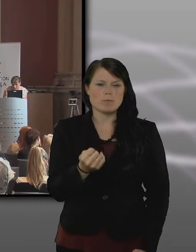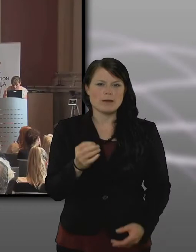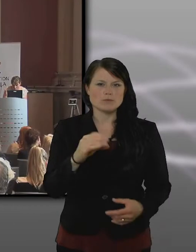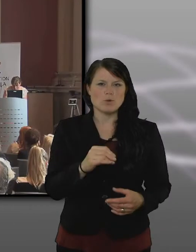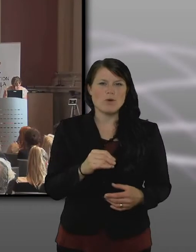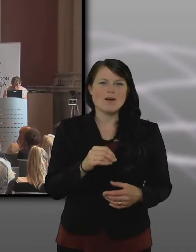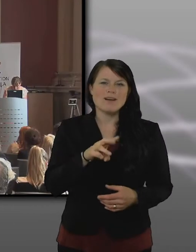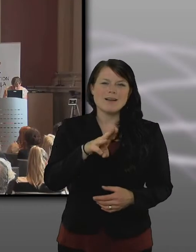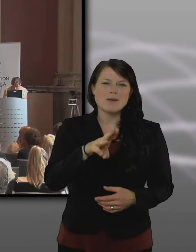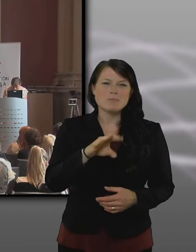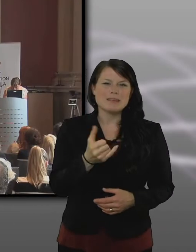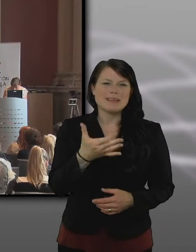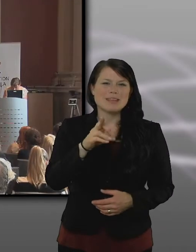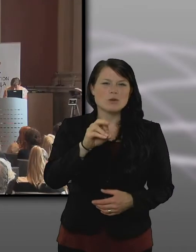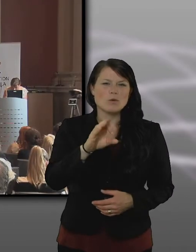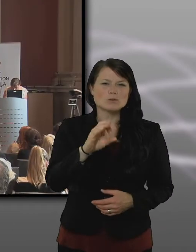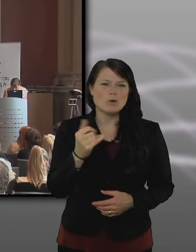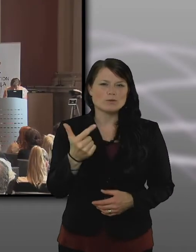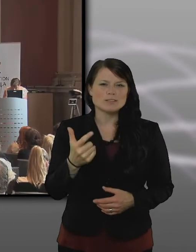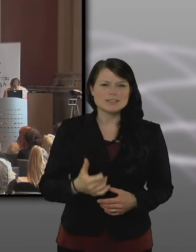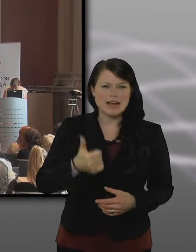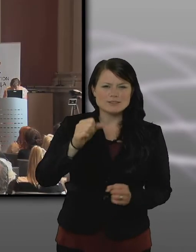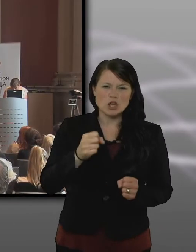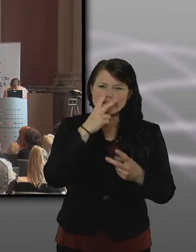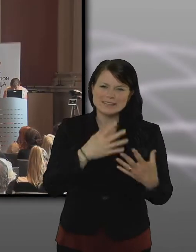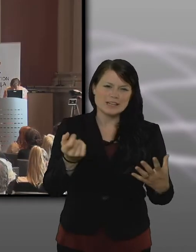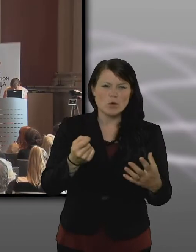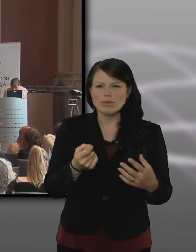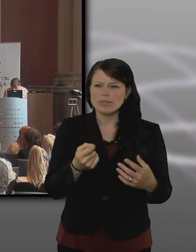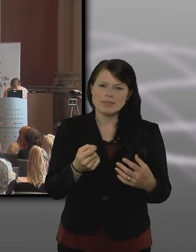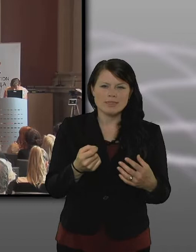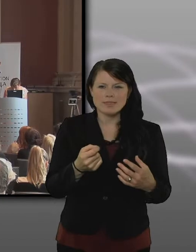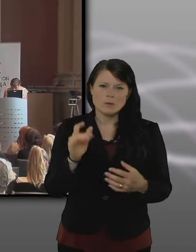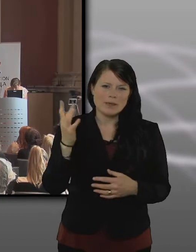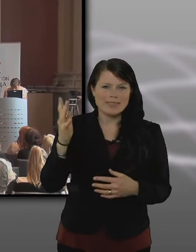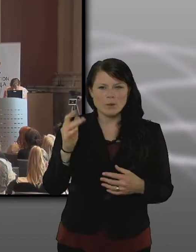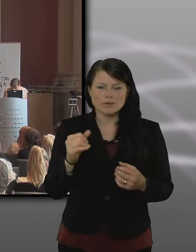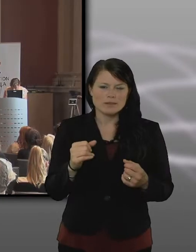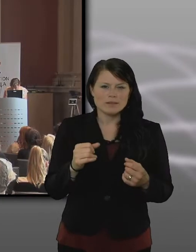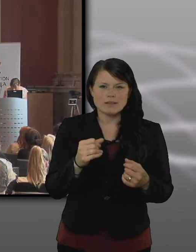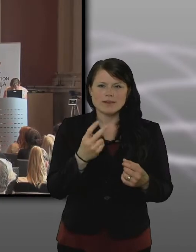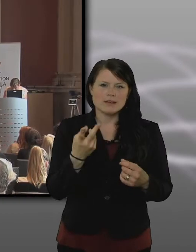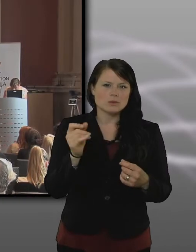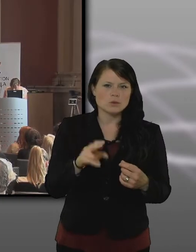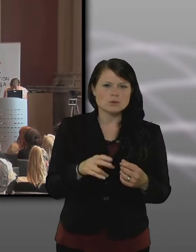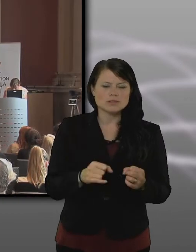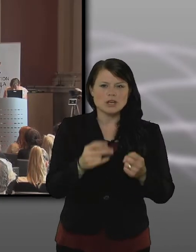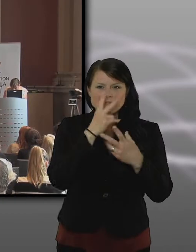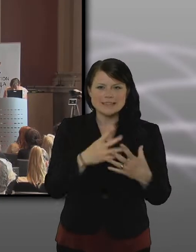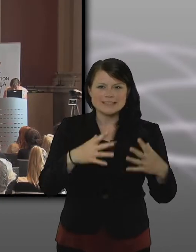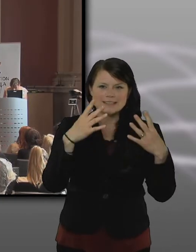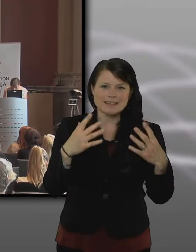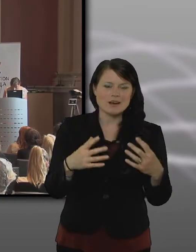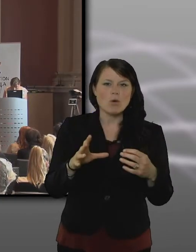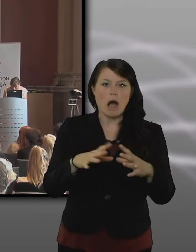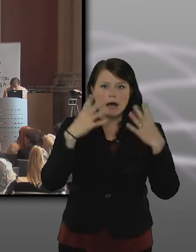Microsoft-chefen ska visa, vilken var det nu, version. Det finns säkert några som kommer ihåg. han ska visa den och alltihopa hänger sig,